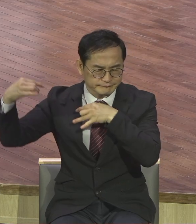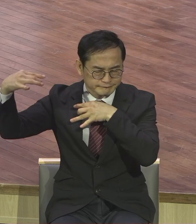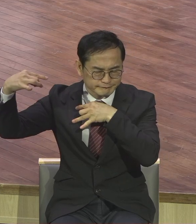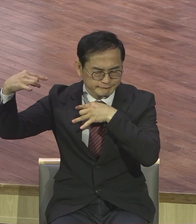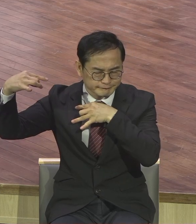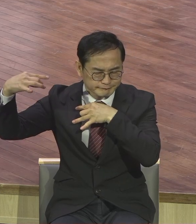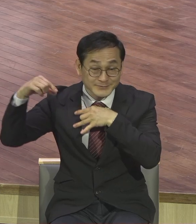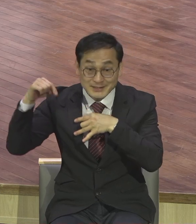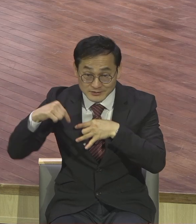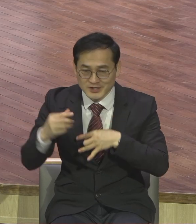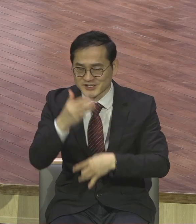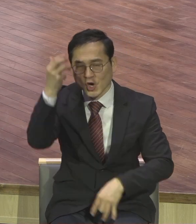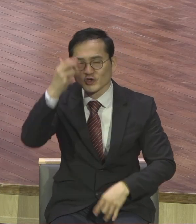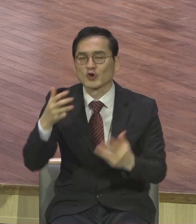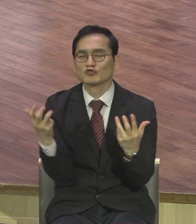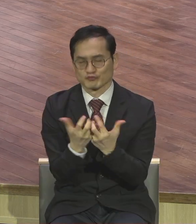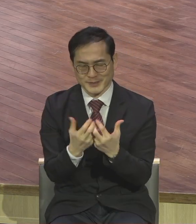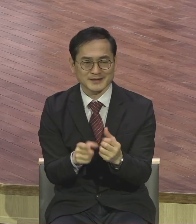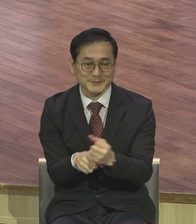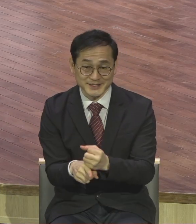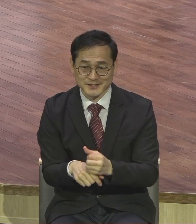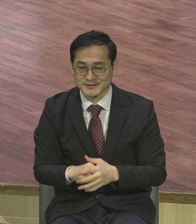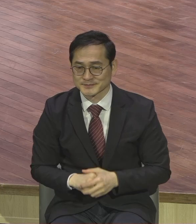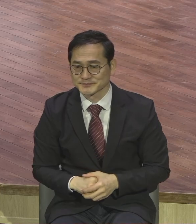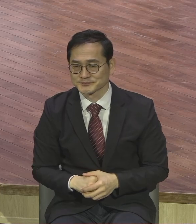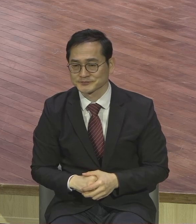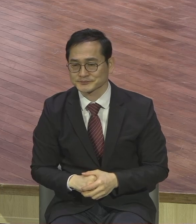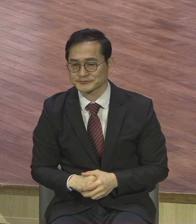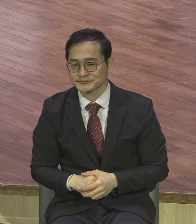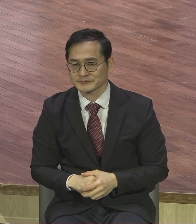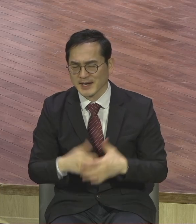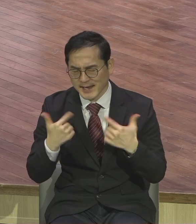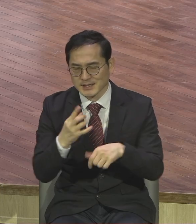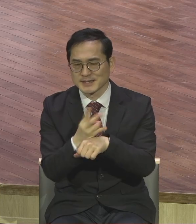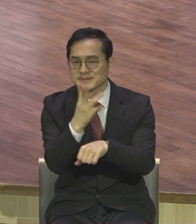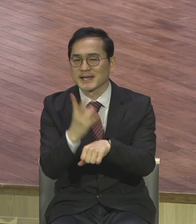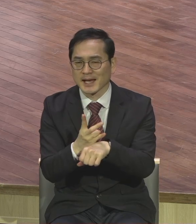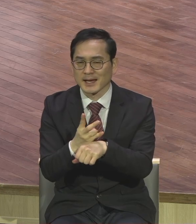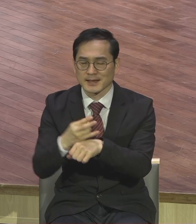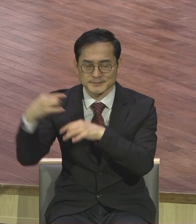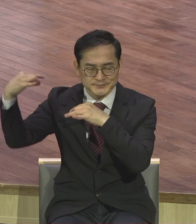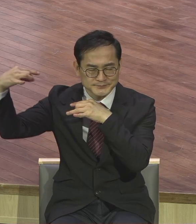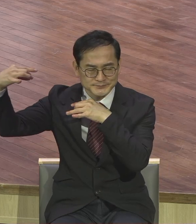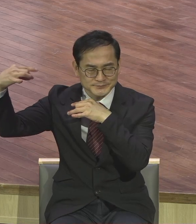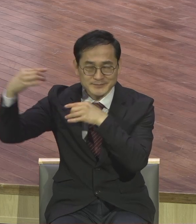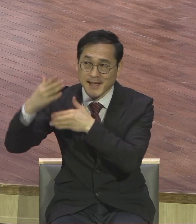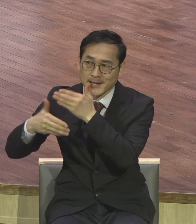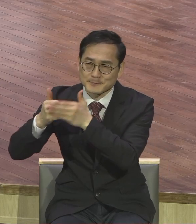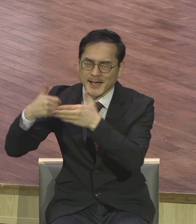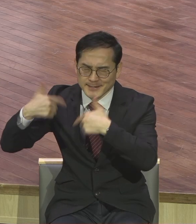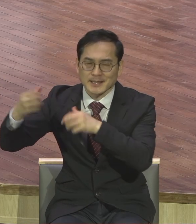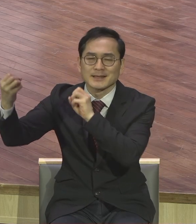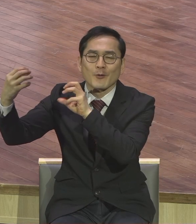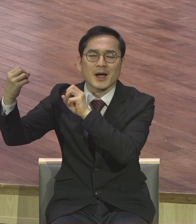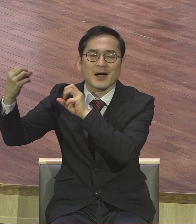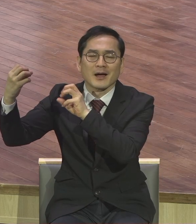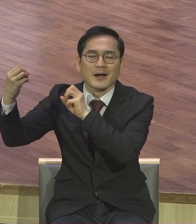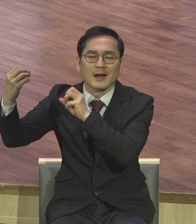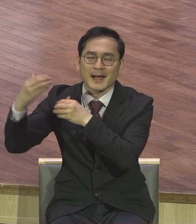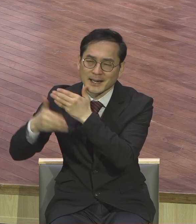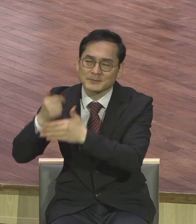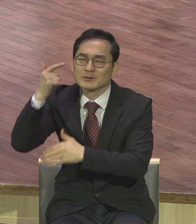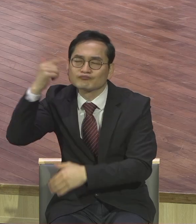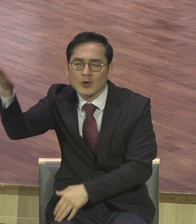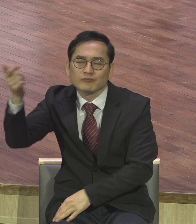충만이에요. 하나님과 소통하는 와, 늘 24 하나님과 늘 대화하고 하나님께 늘